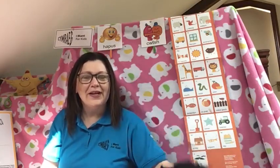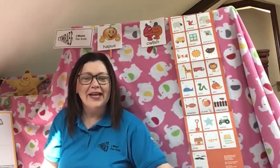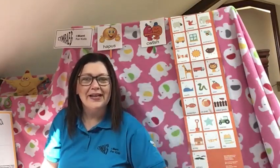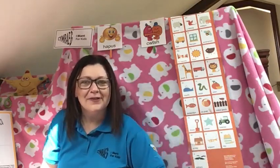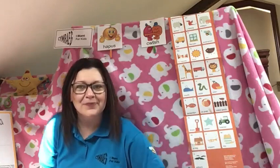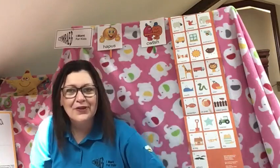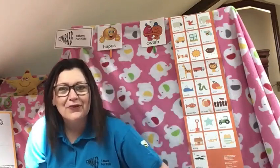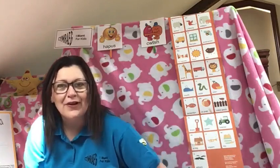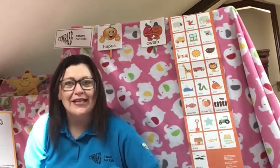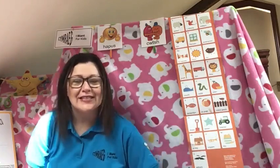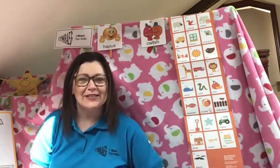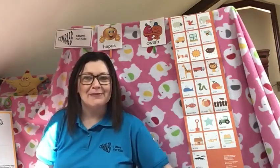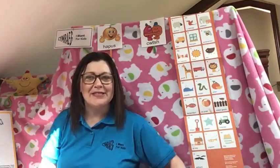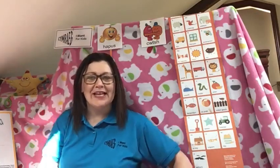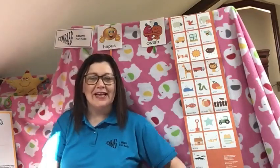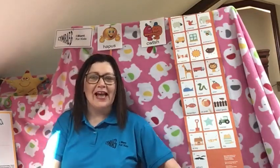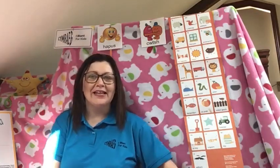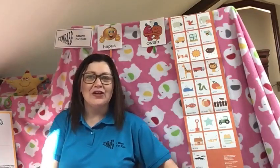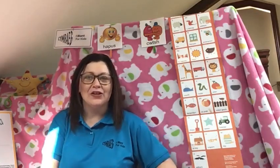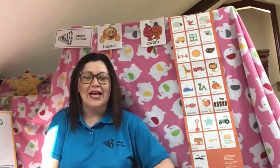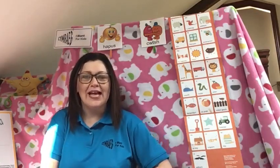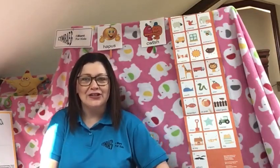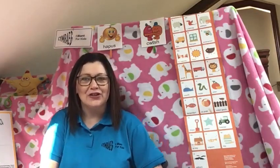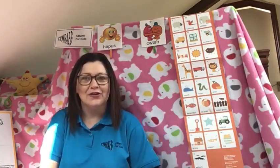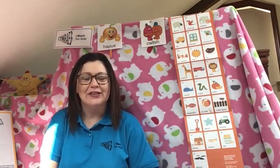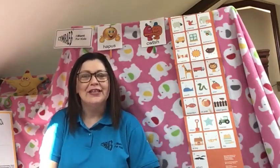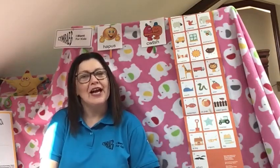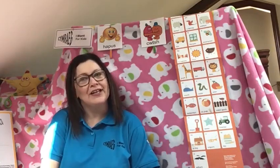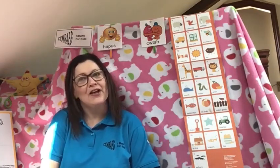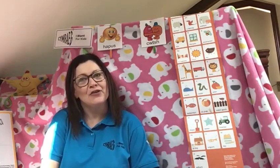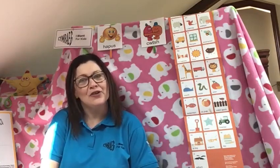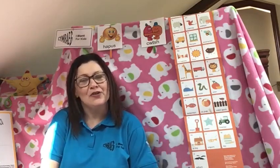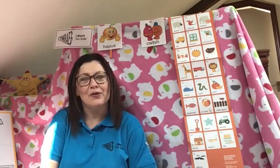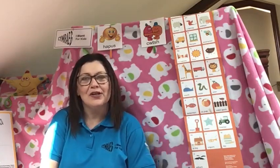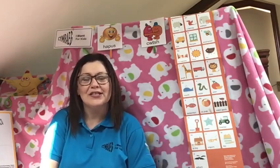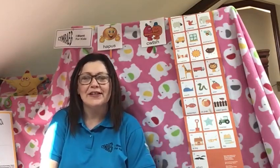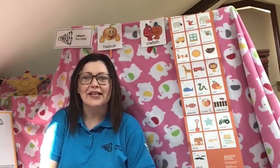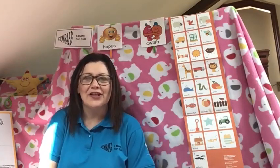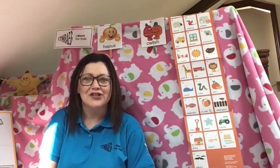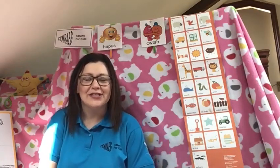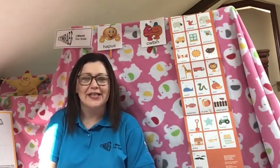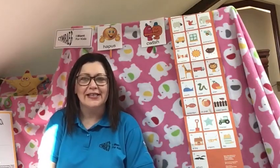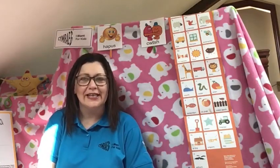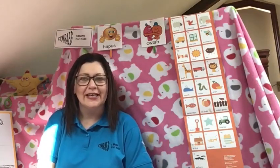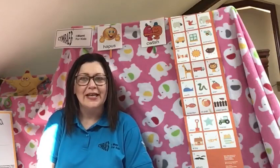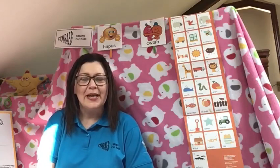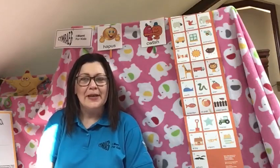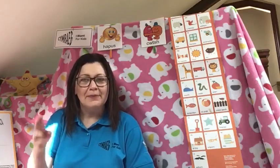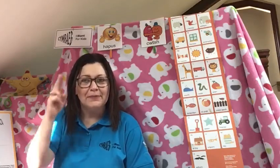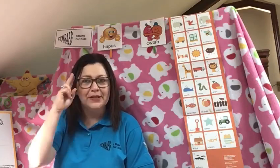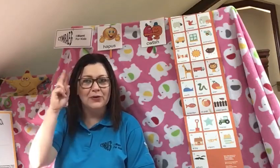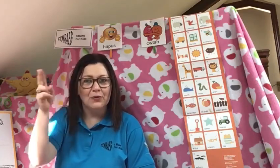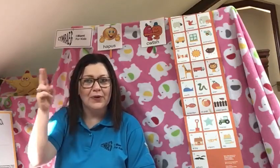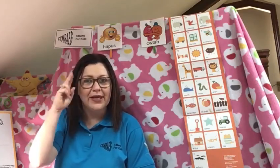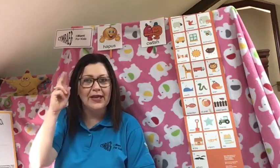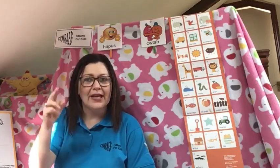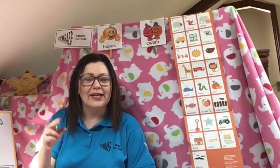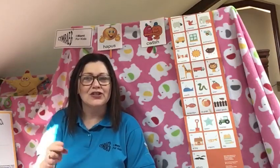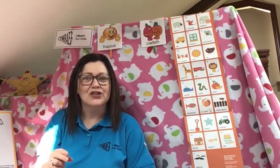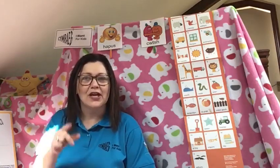Okay, right. Mynd i ganu hwn eto yn yr wyddol. We're going to sing that again, just signing. Mi welais